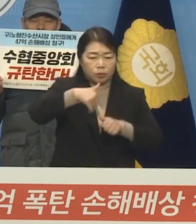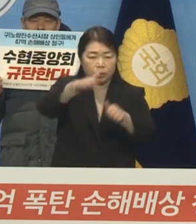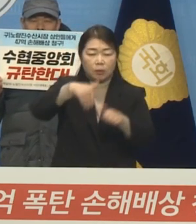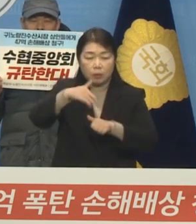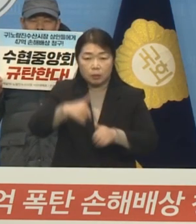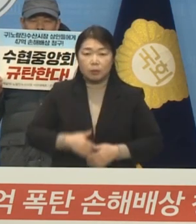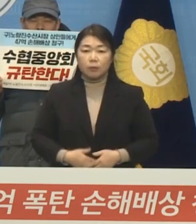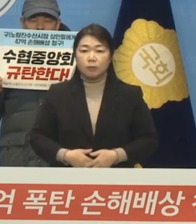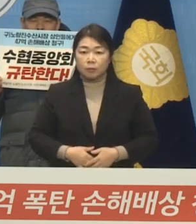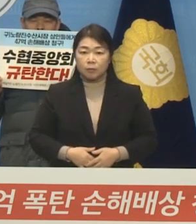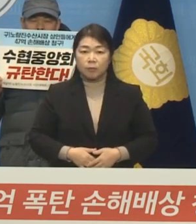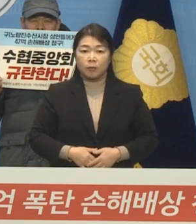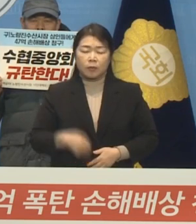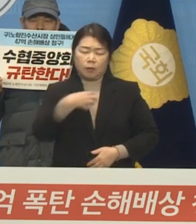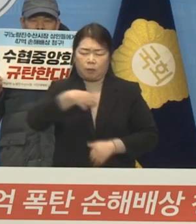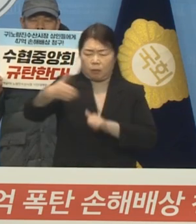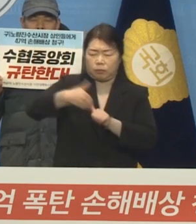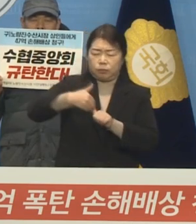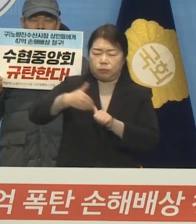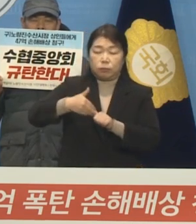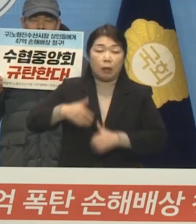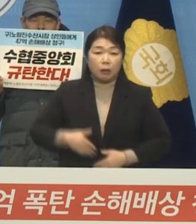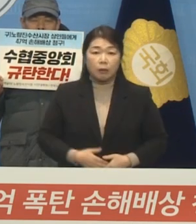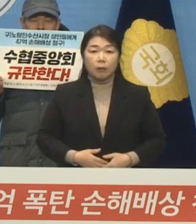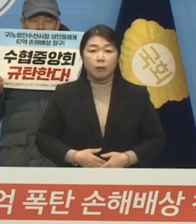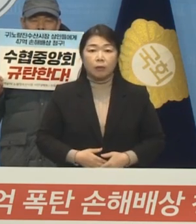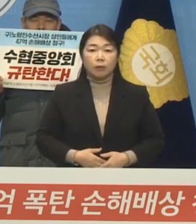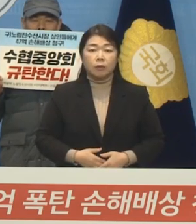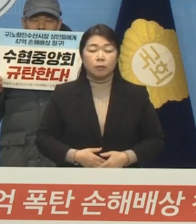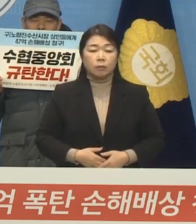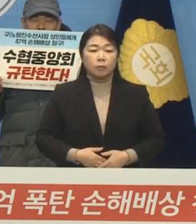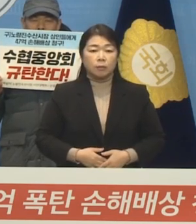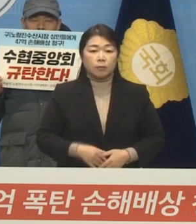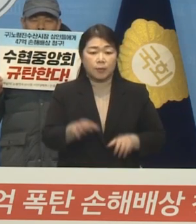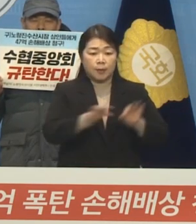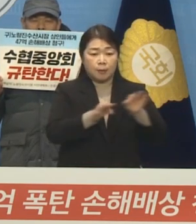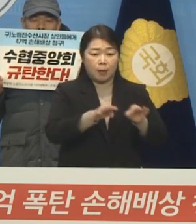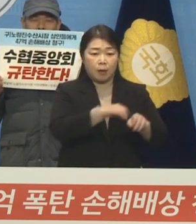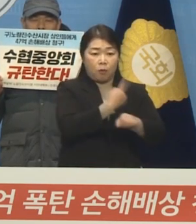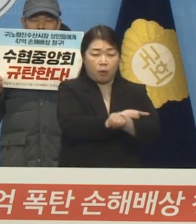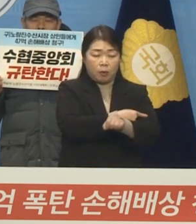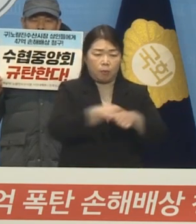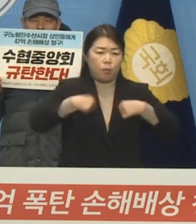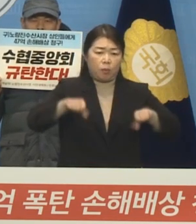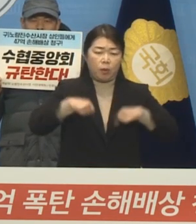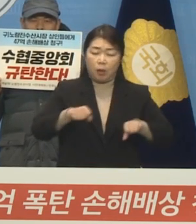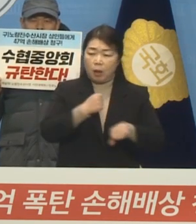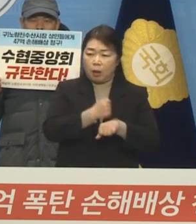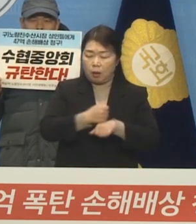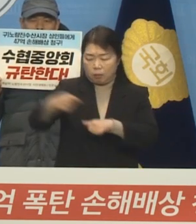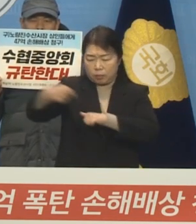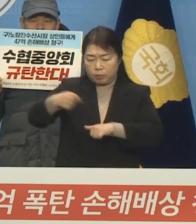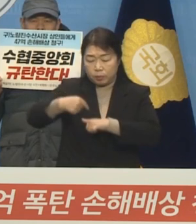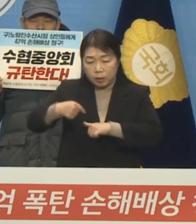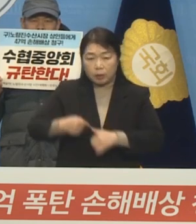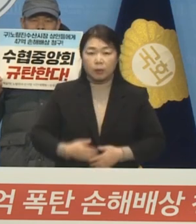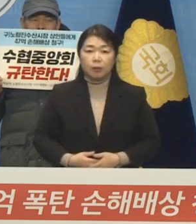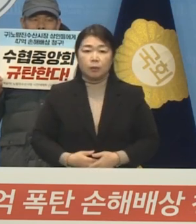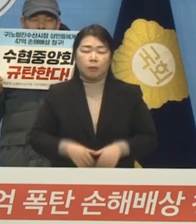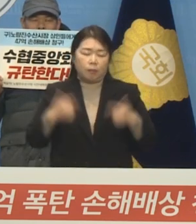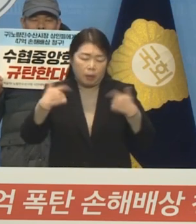와서 그 괴롭혔거든요. 그래서 진짜 군사 작전은 방불케 하는 그런 날들이 매일매일